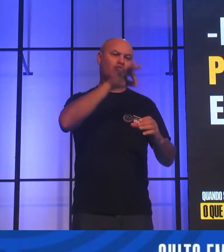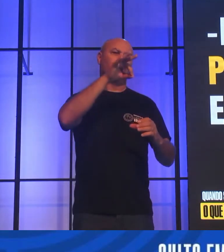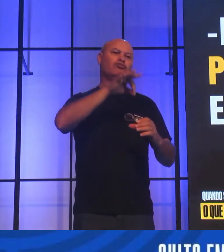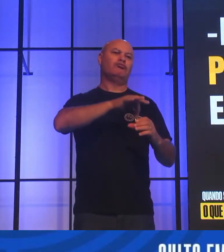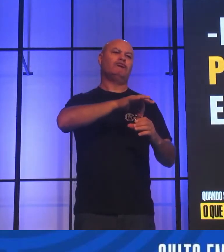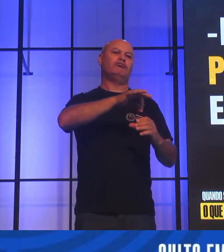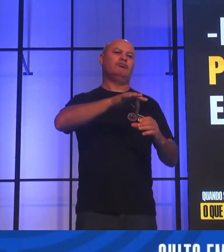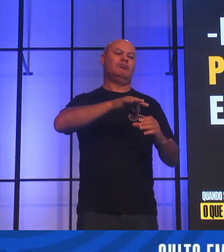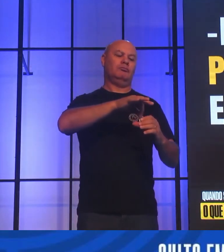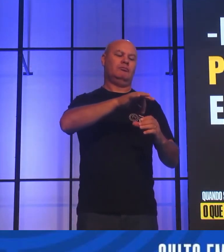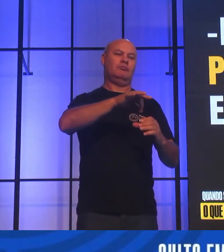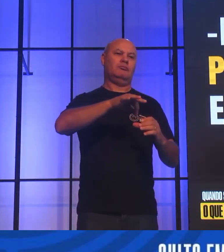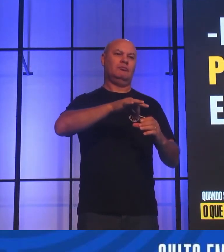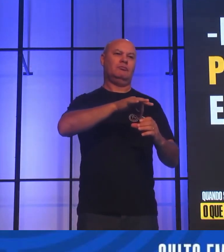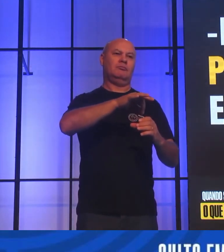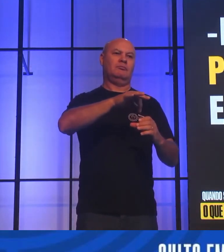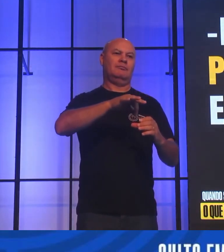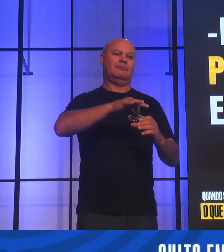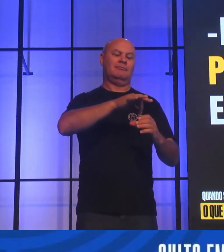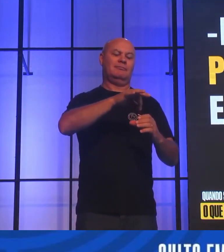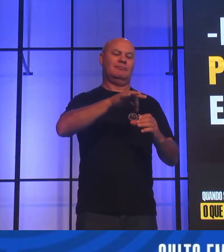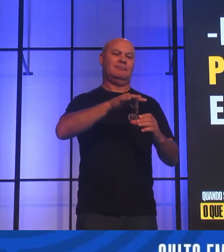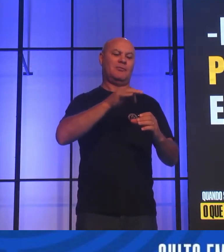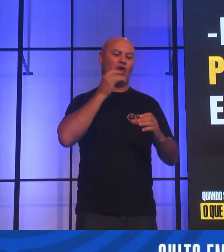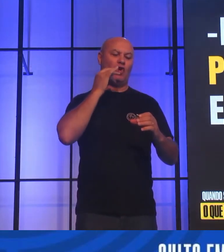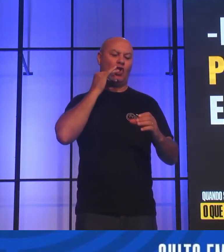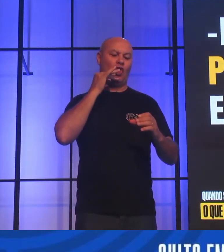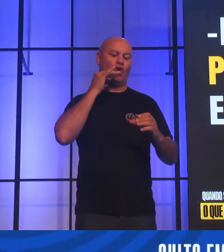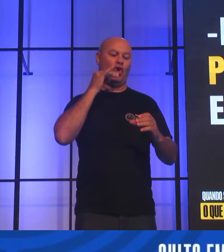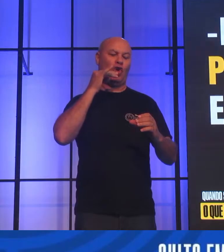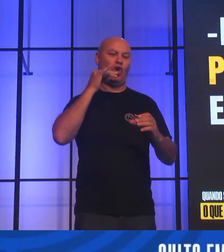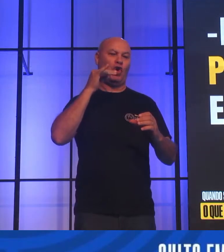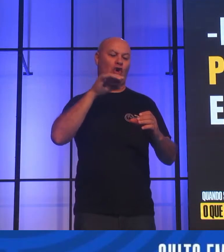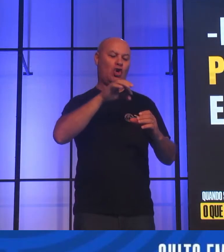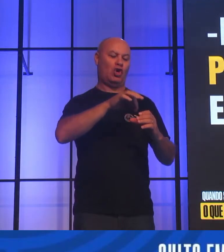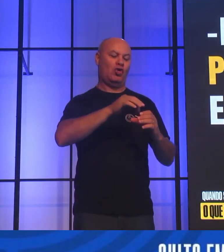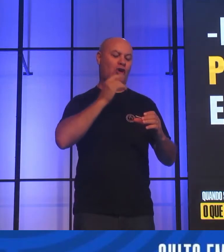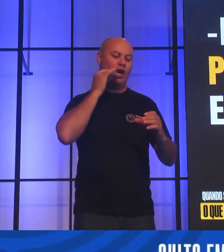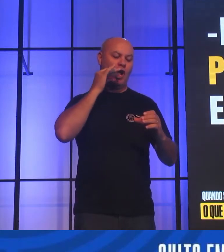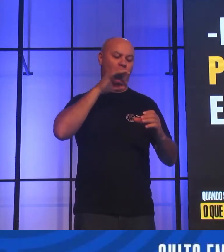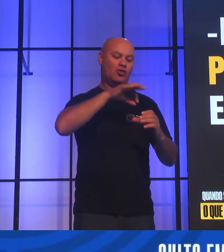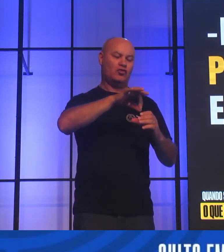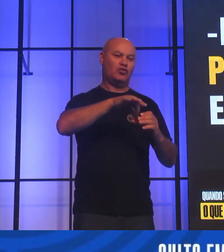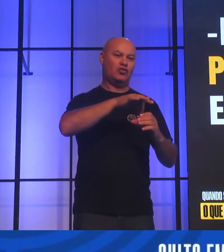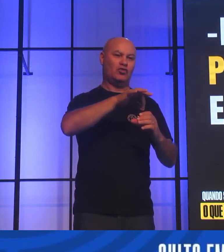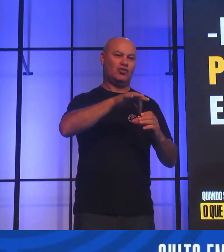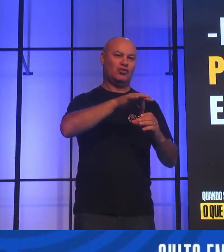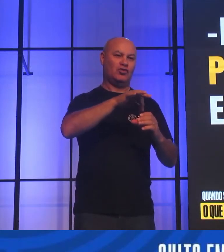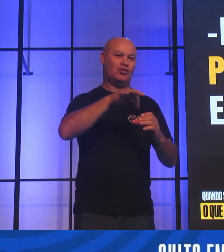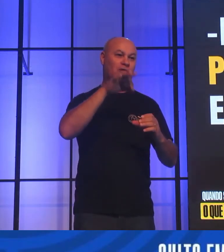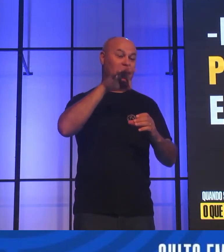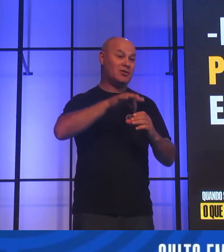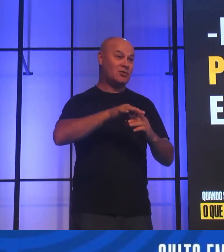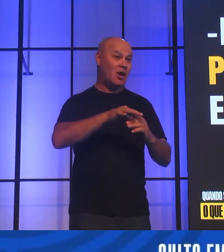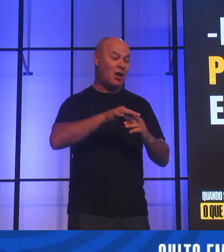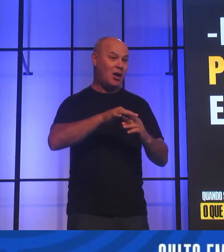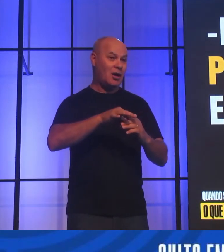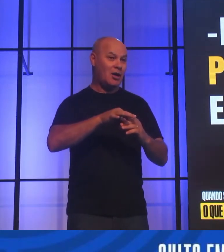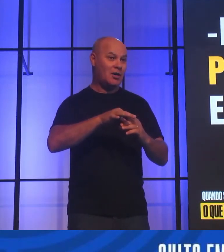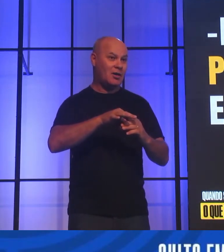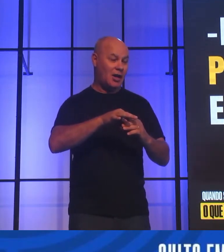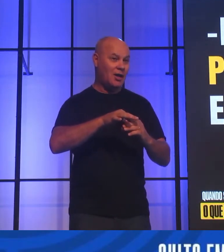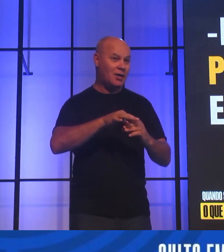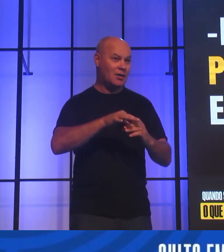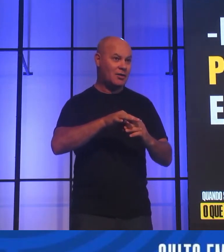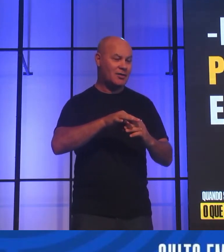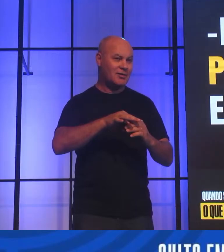a água começa a pegar uma cor baseado naquilo que está dentro do sachê. É isso que acontece na